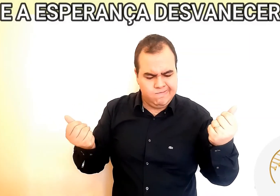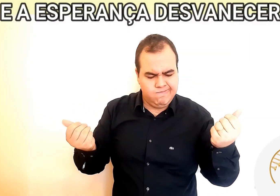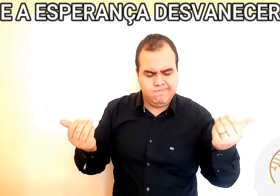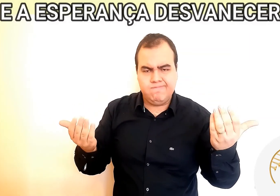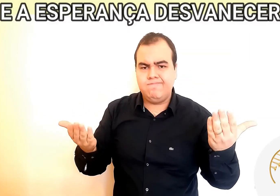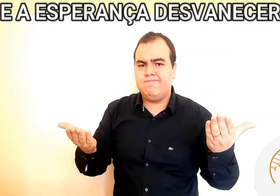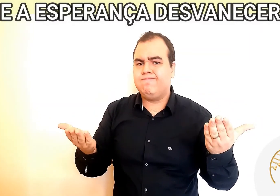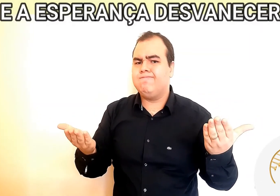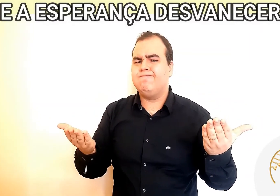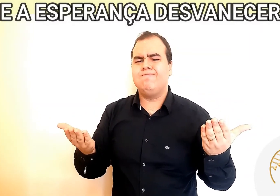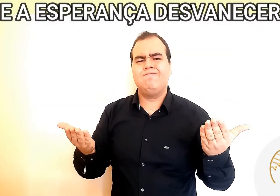desvanecer